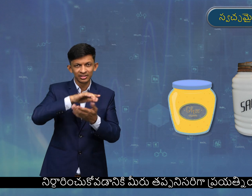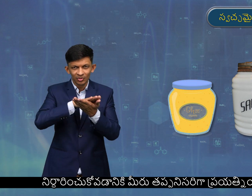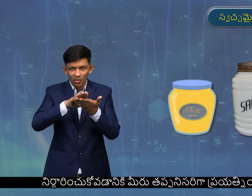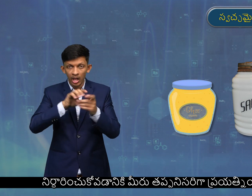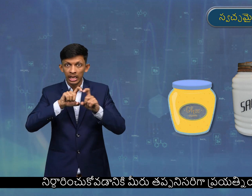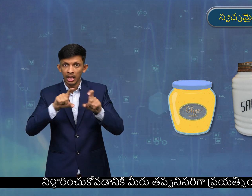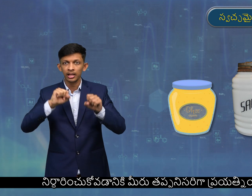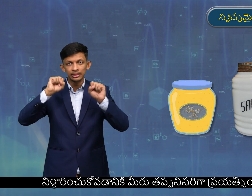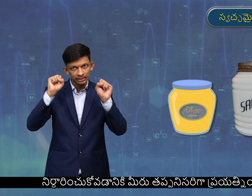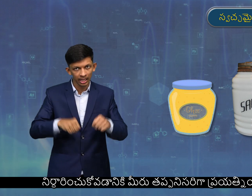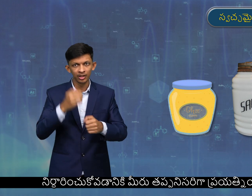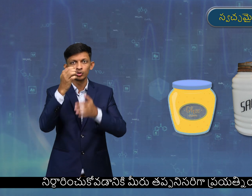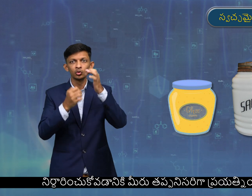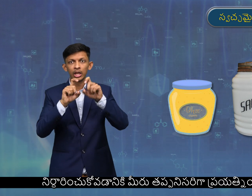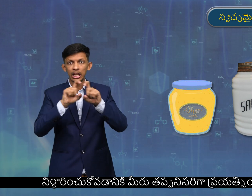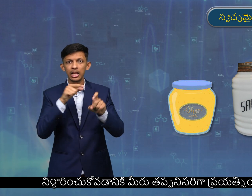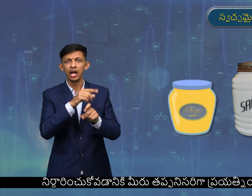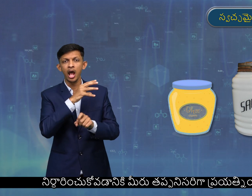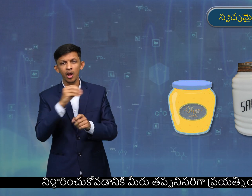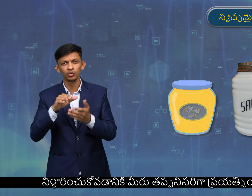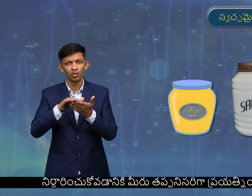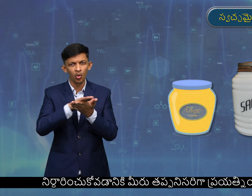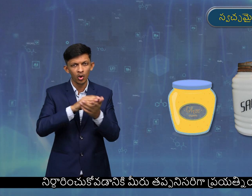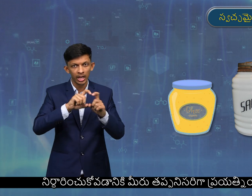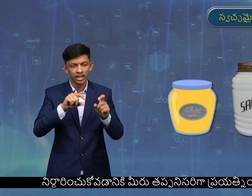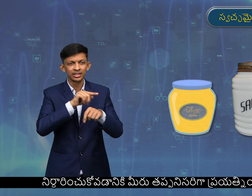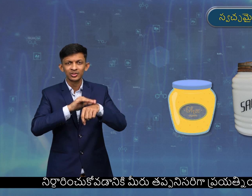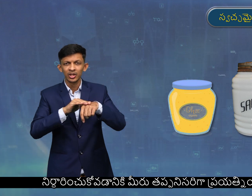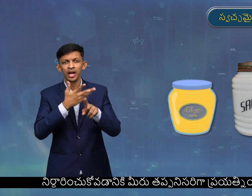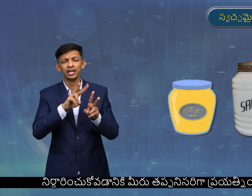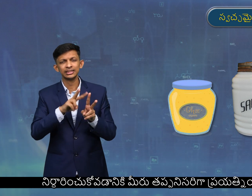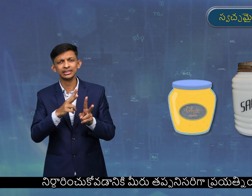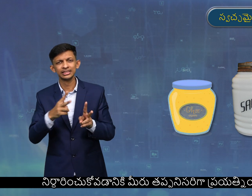నిర్ధారించుకోవడానికి మీరు తప్పనిసరిగా ప్రయత్నించి ఉండాలి.